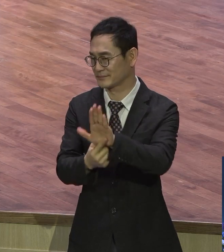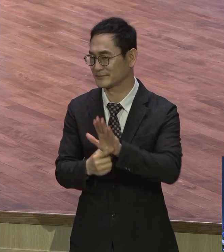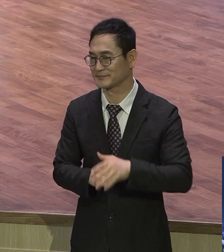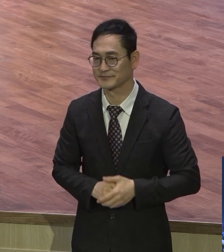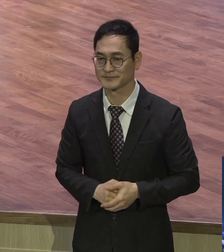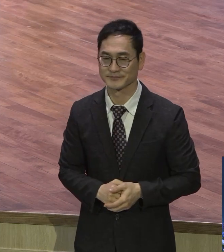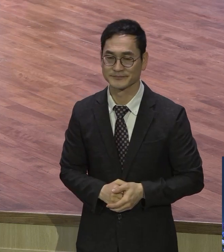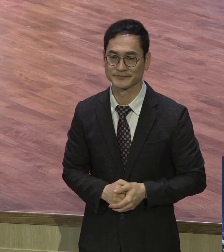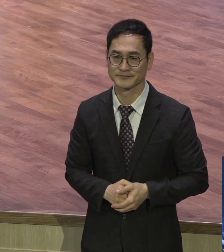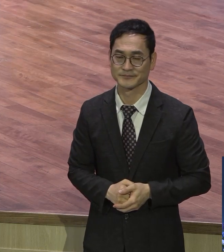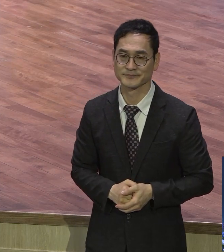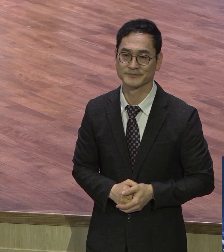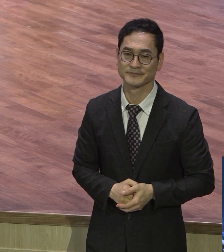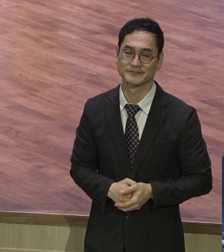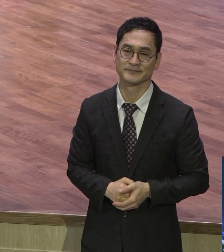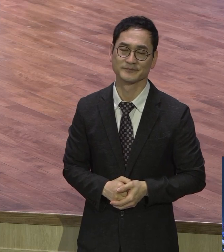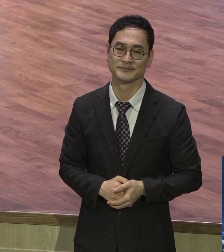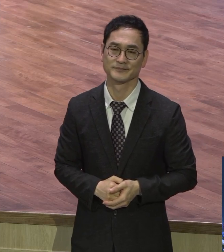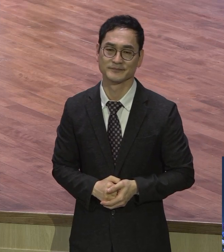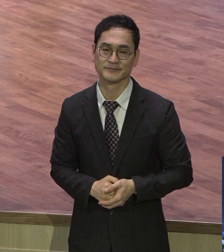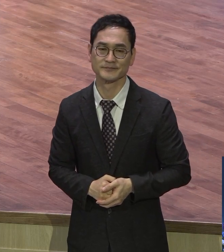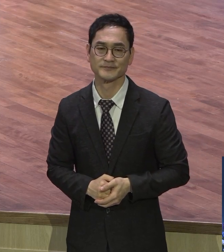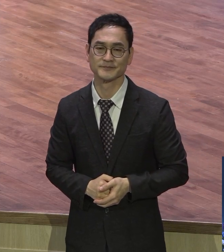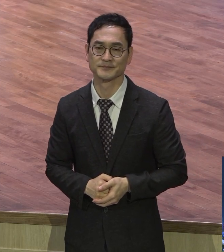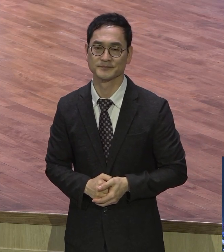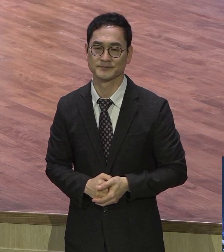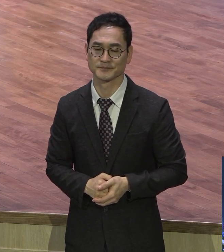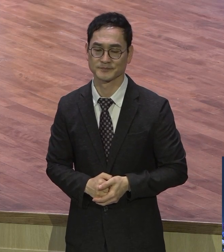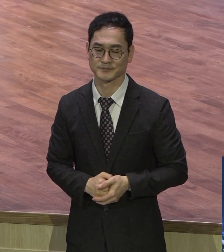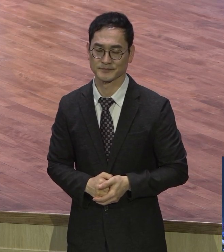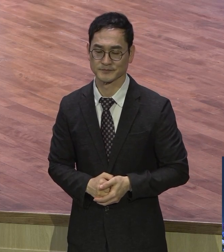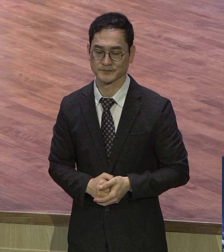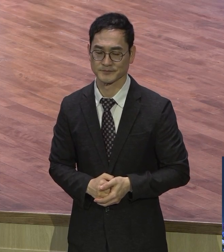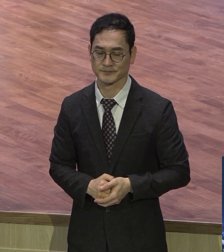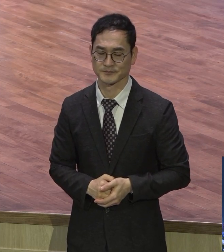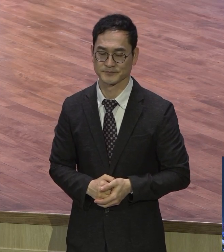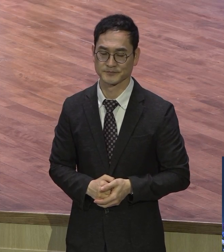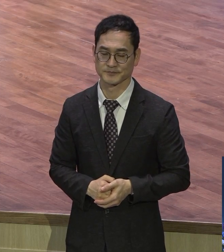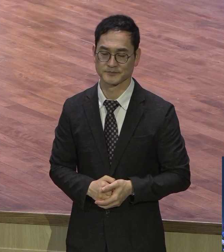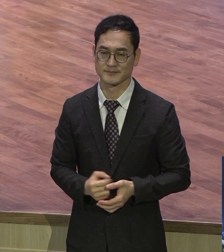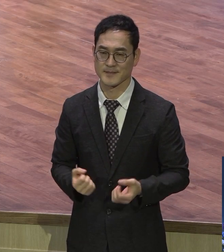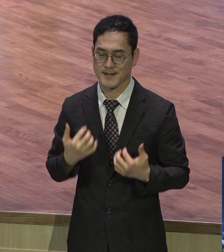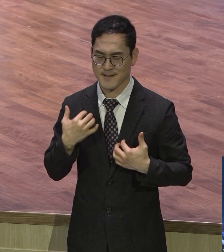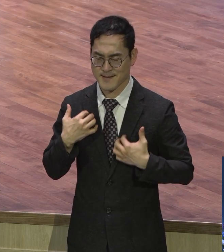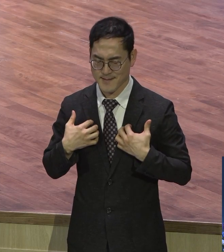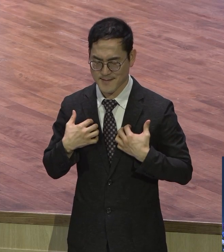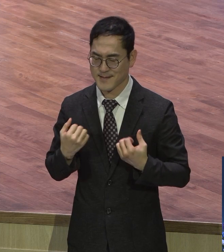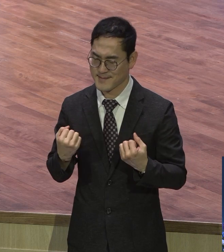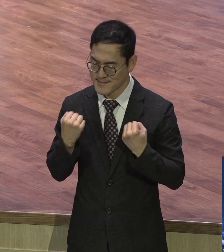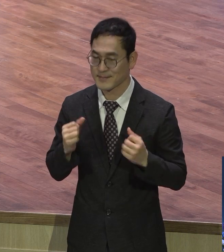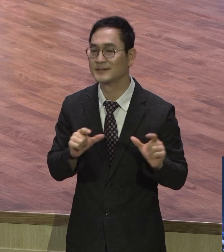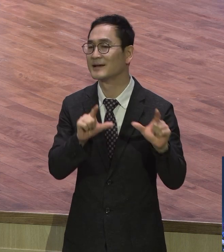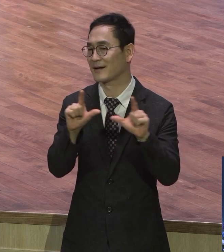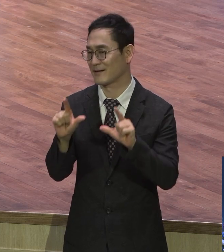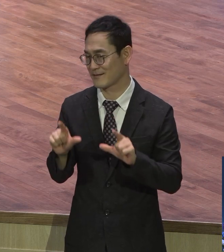온전히 맡기는 믿음. 건강하게 살고 또 삶도 건강합니다. 생각이 건강하니까.